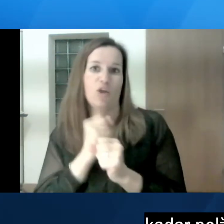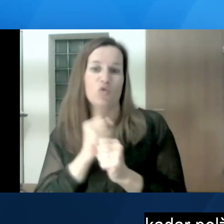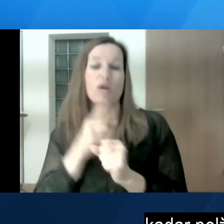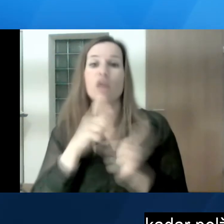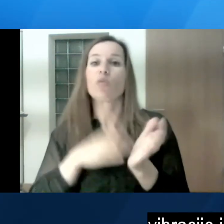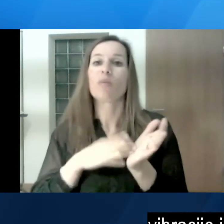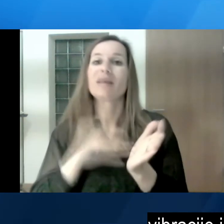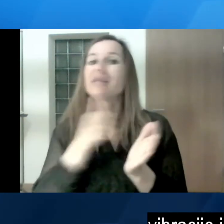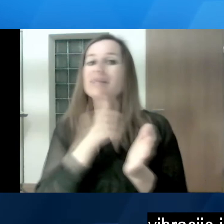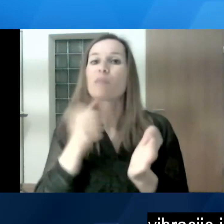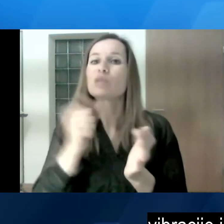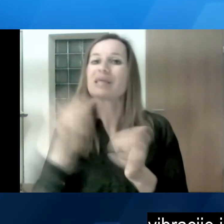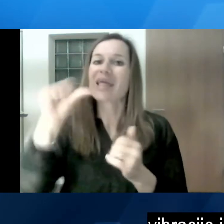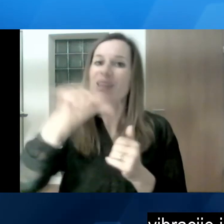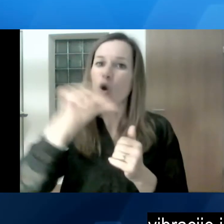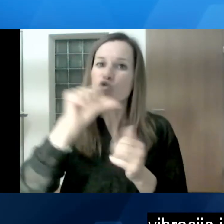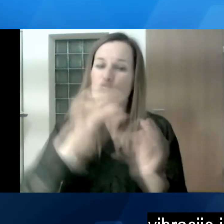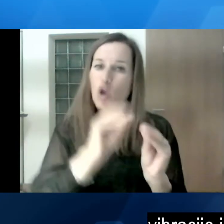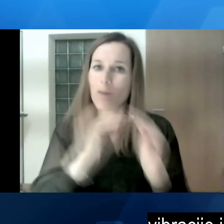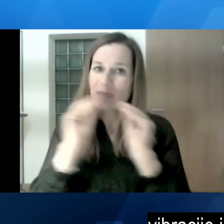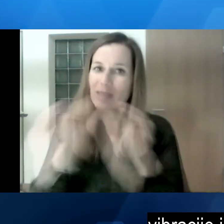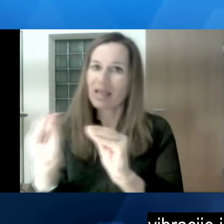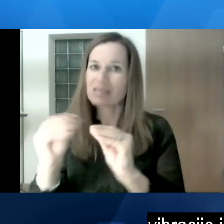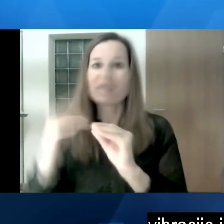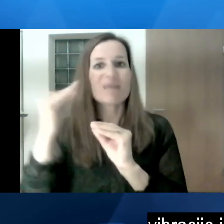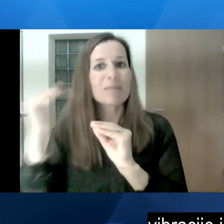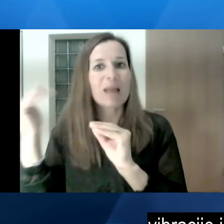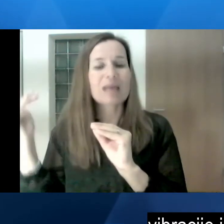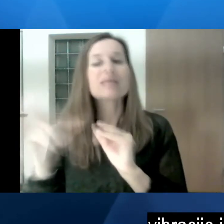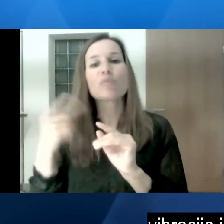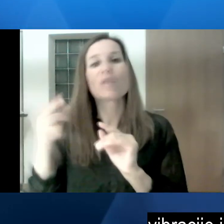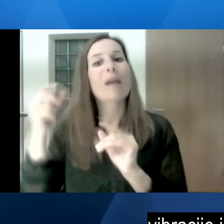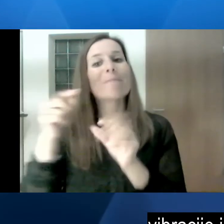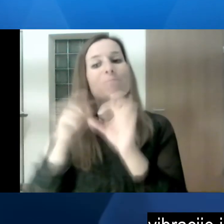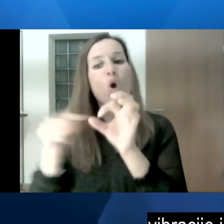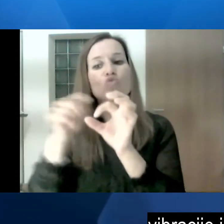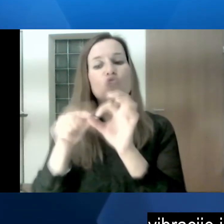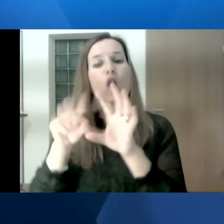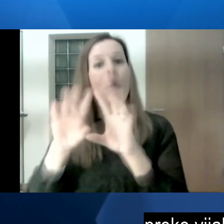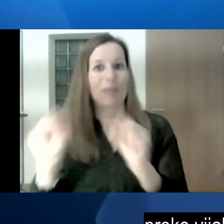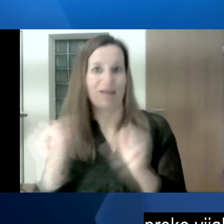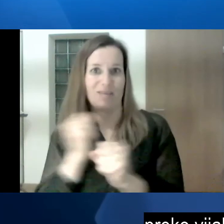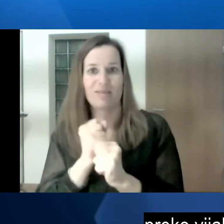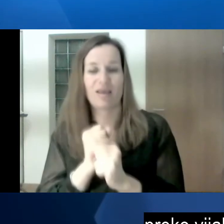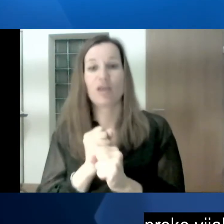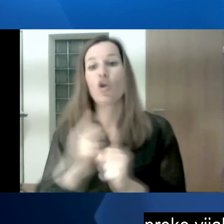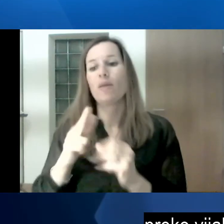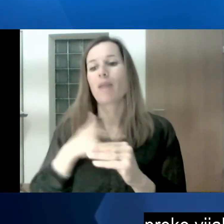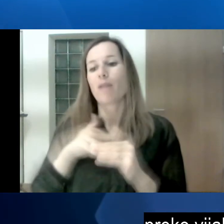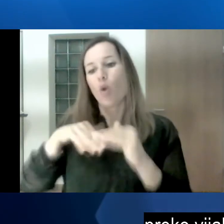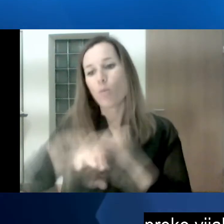tekočino prenese vibracije in polžek potem opravi svoje delo. Imamo podkožne preko